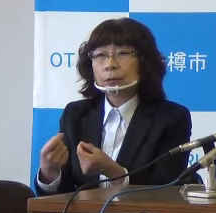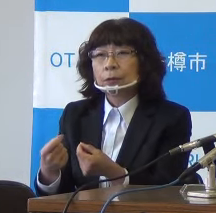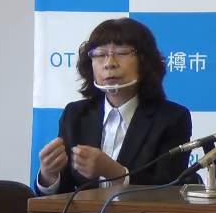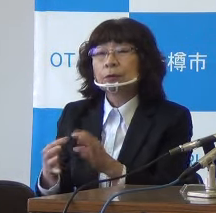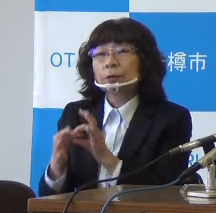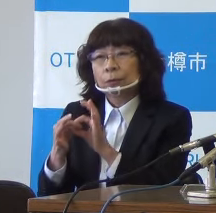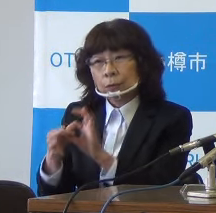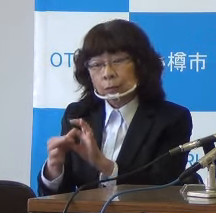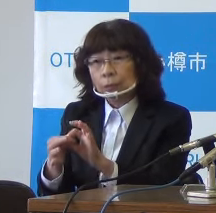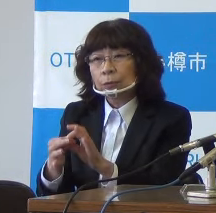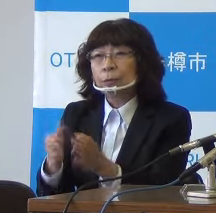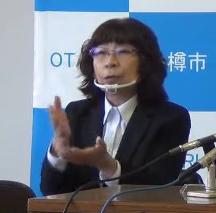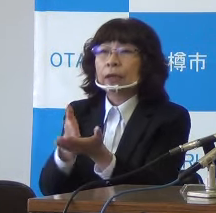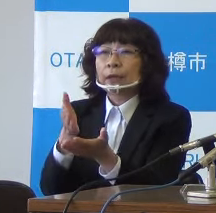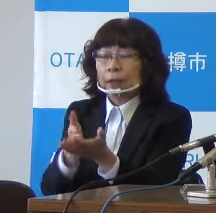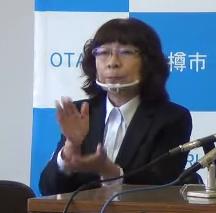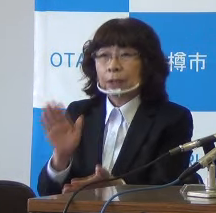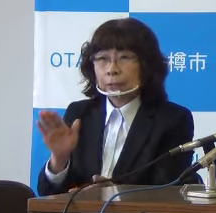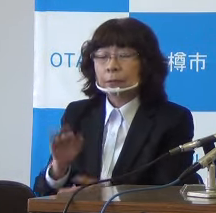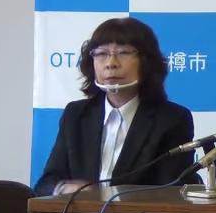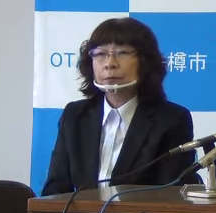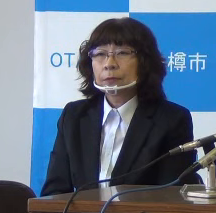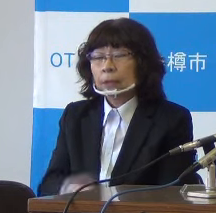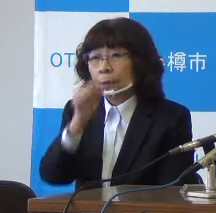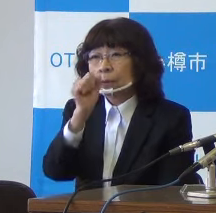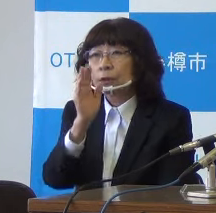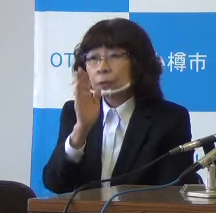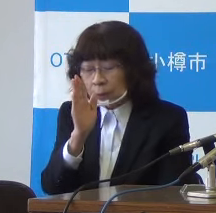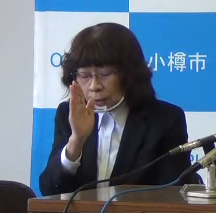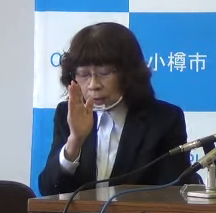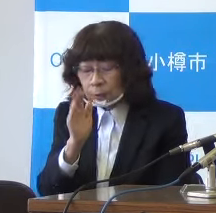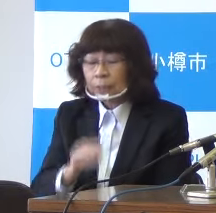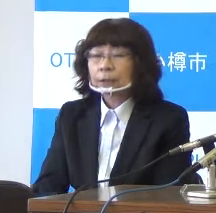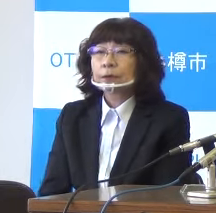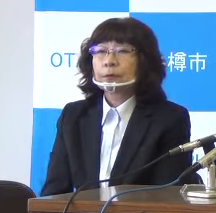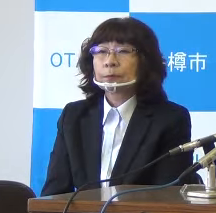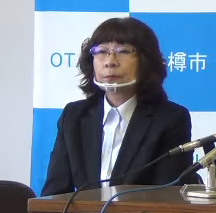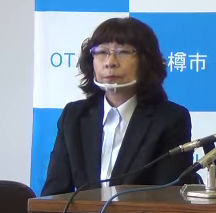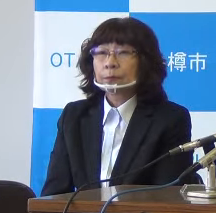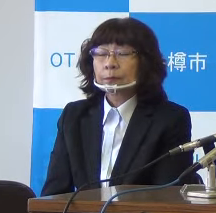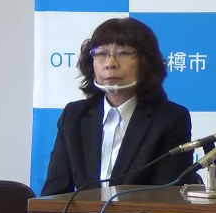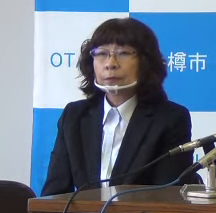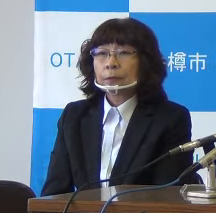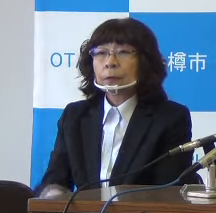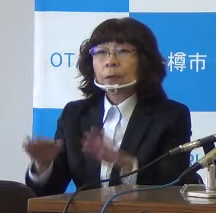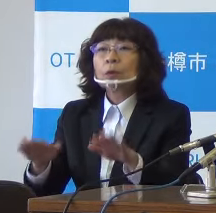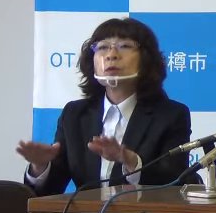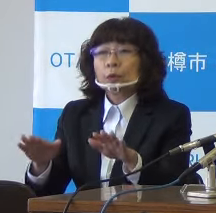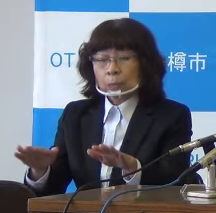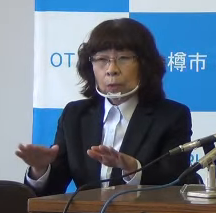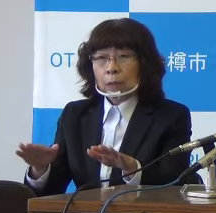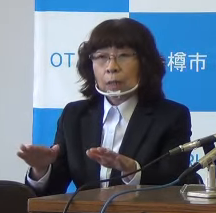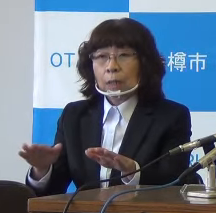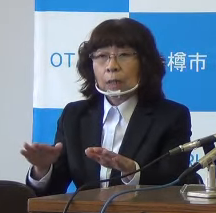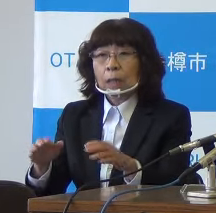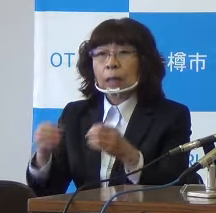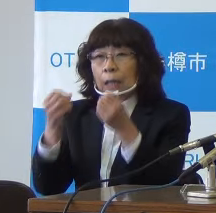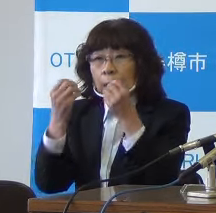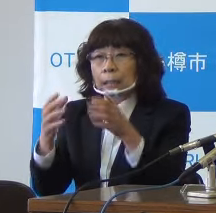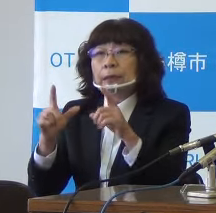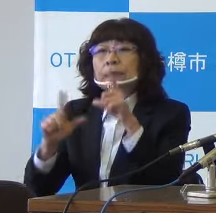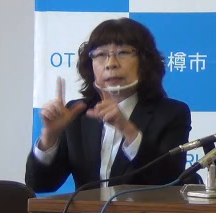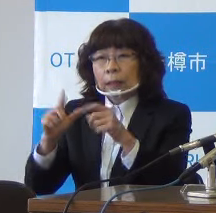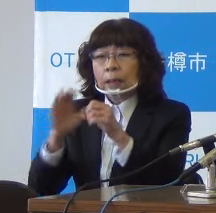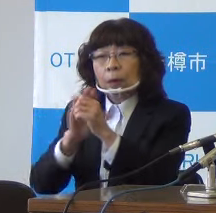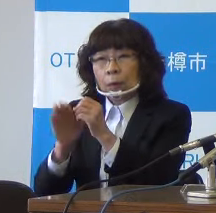の記者会見となりますけれどもよろしくお願いいたします。本日は新型コロナウイル